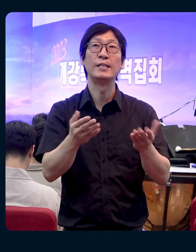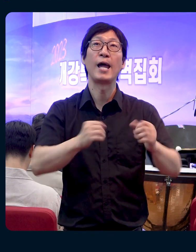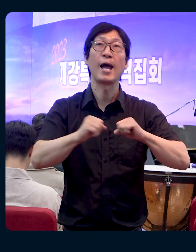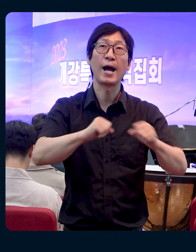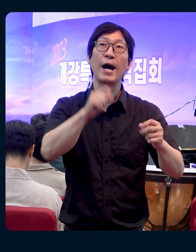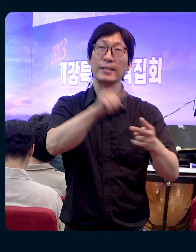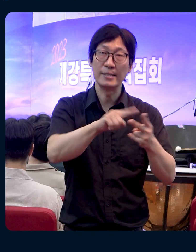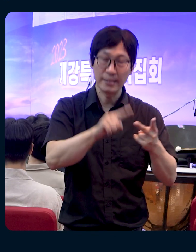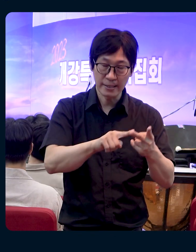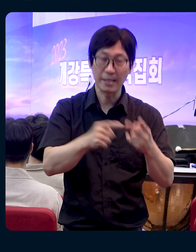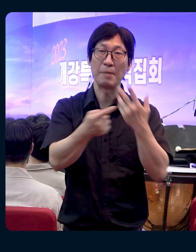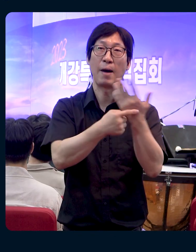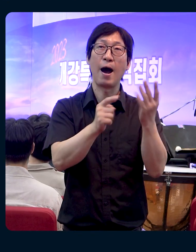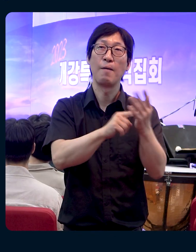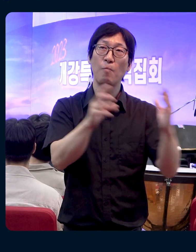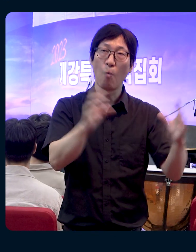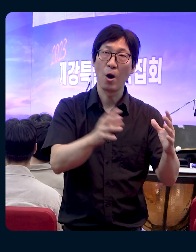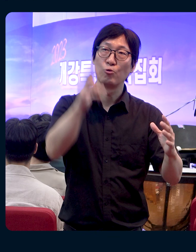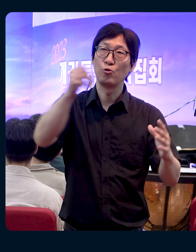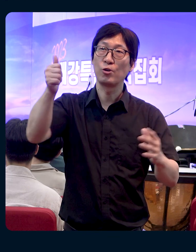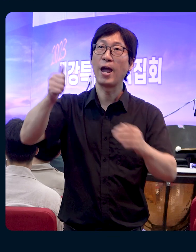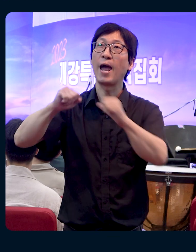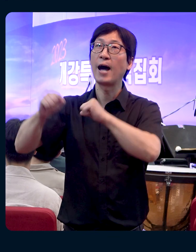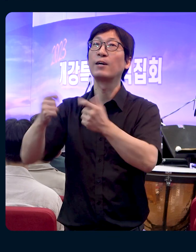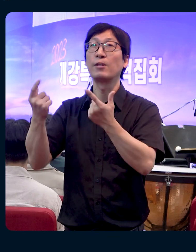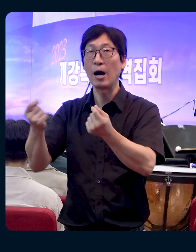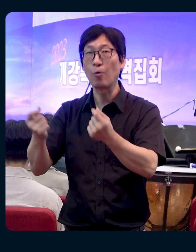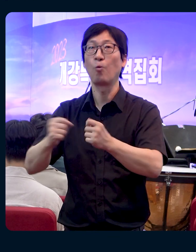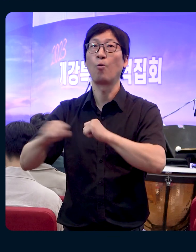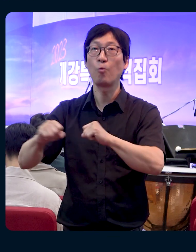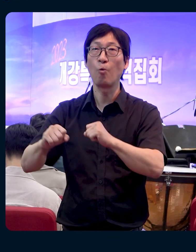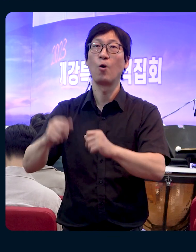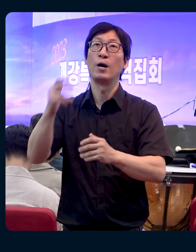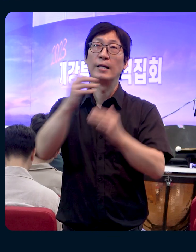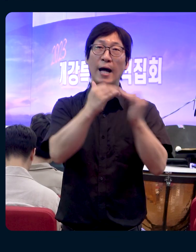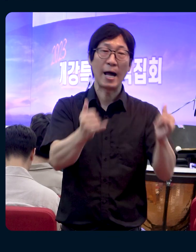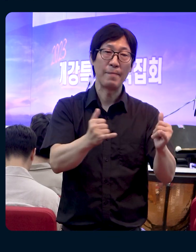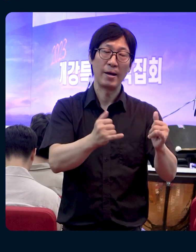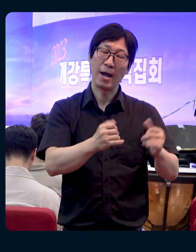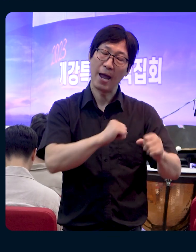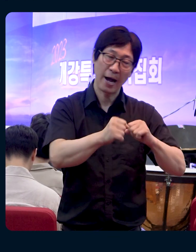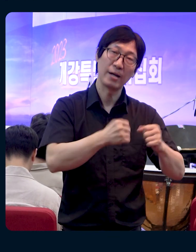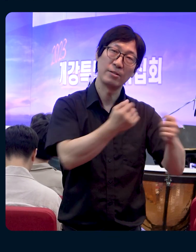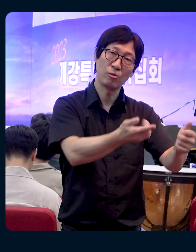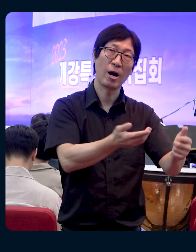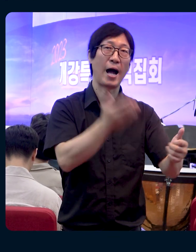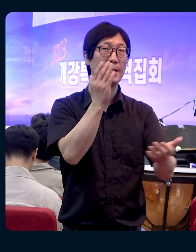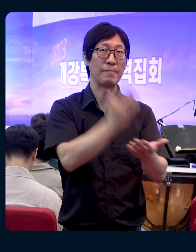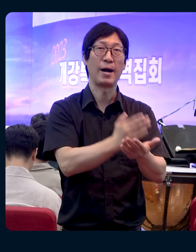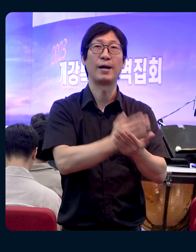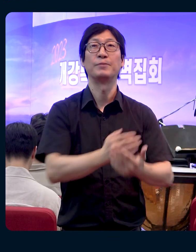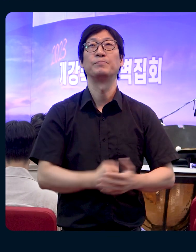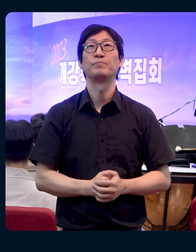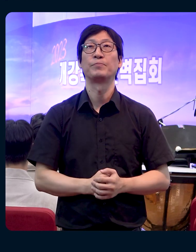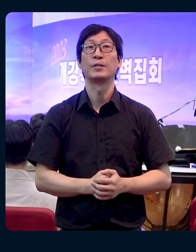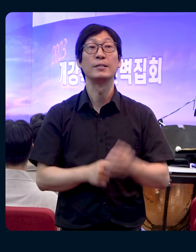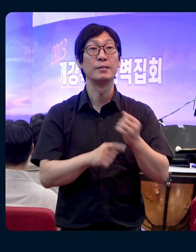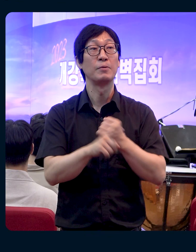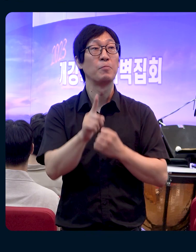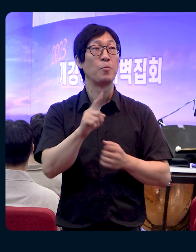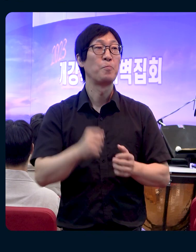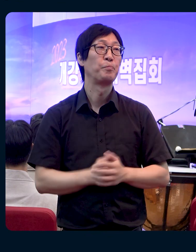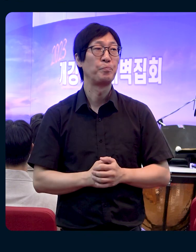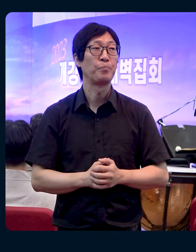무슨 일을 하든지 마음을 다하여 주께 하듯 하고 사람에게 하듯 하지 말라. 이게 무슨